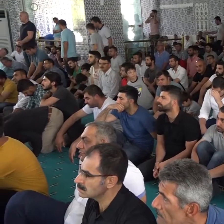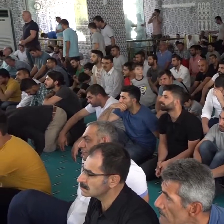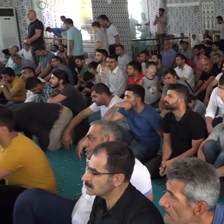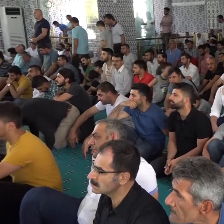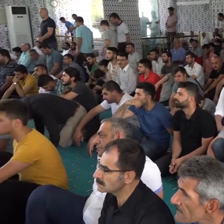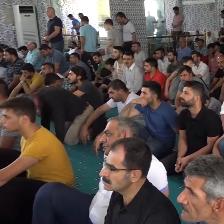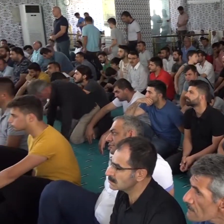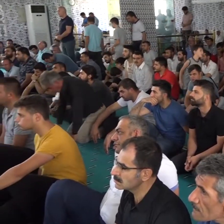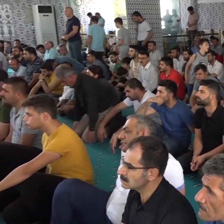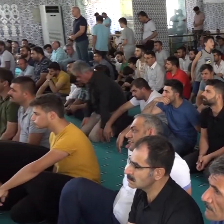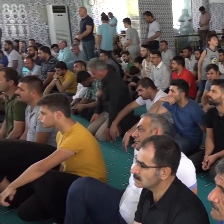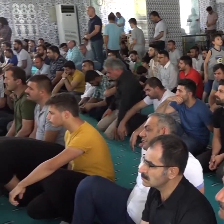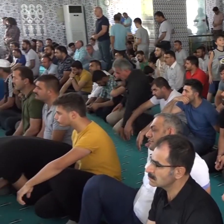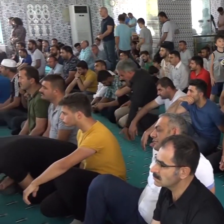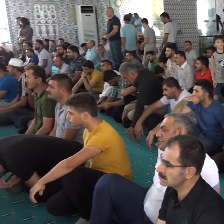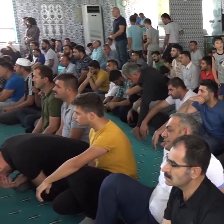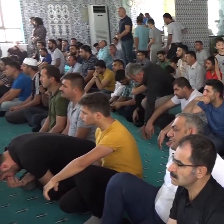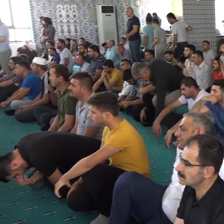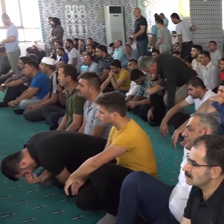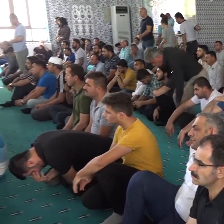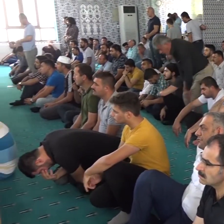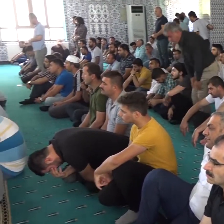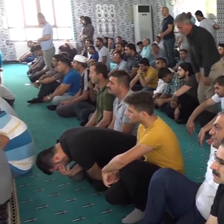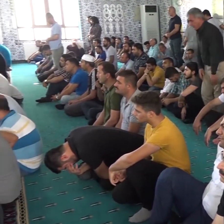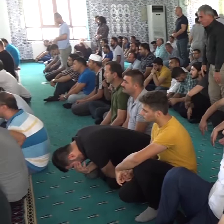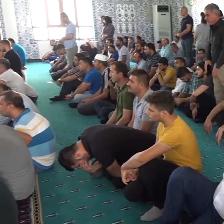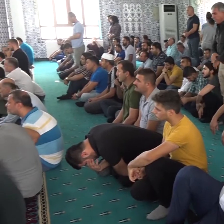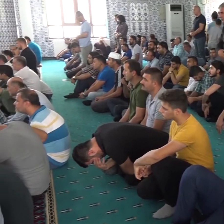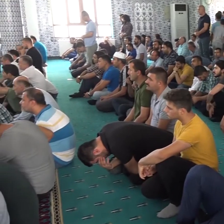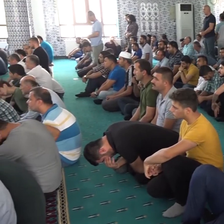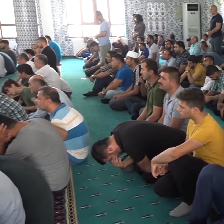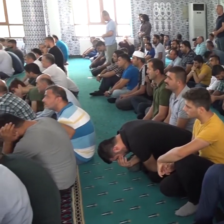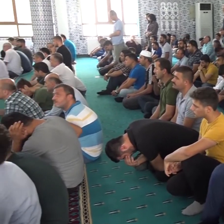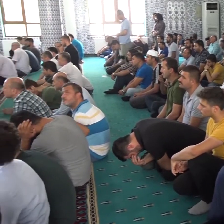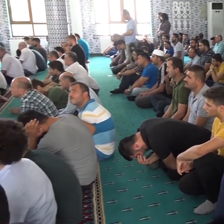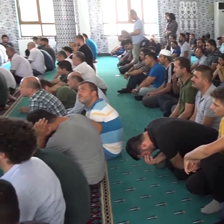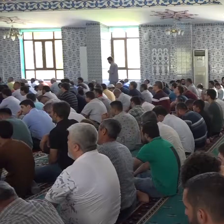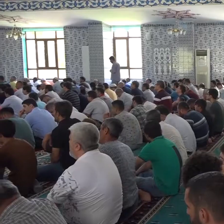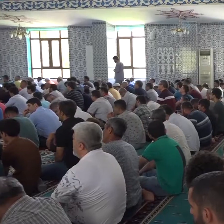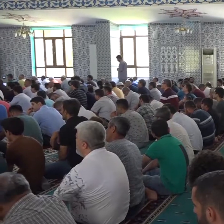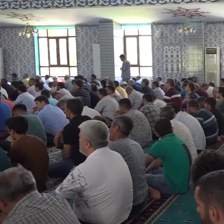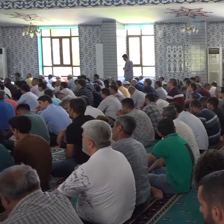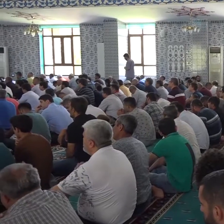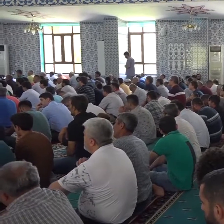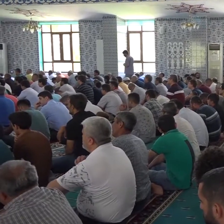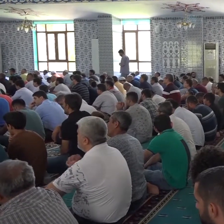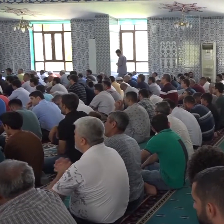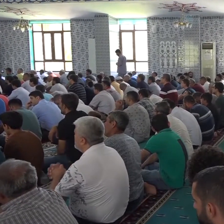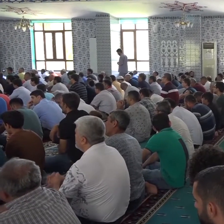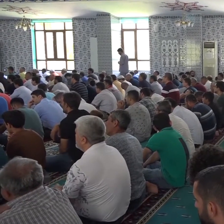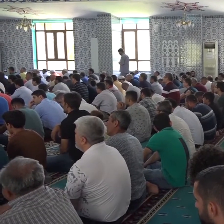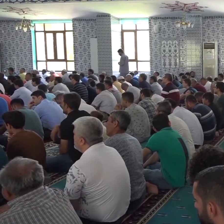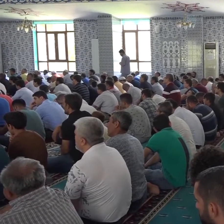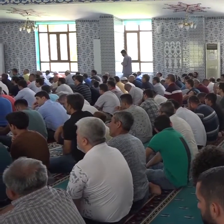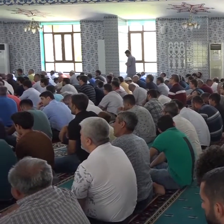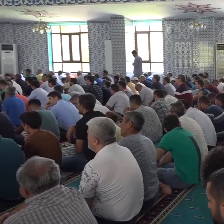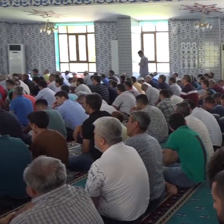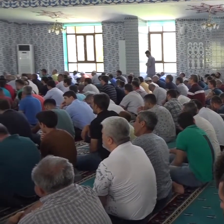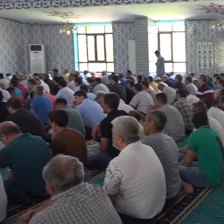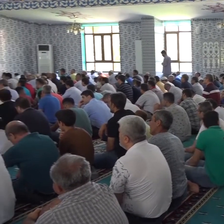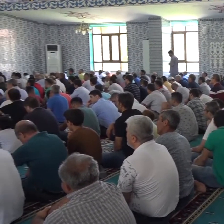الحمد لله نحمده ونستعينه ونستغفره ونتوب إليه ونعوذ بالله من